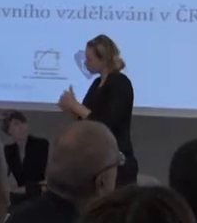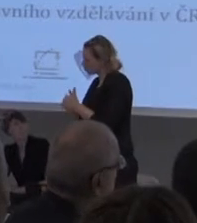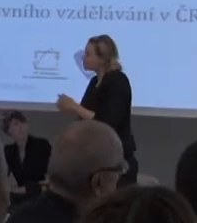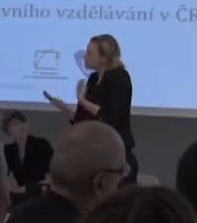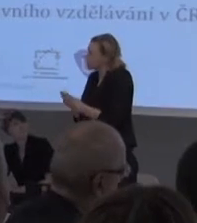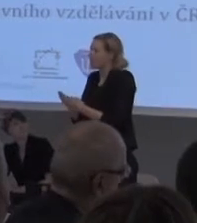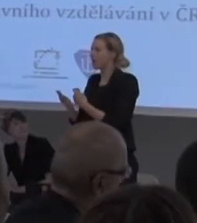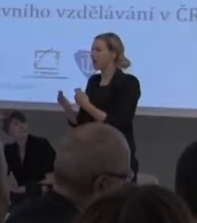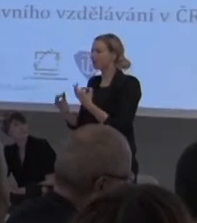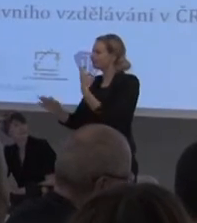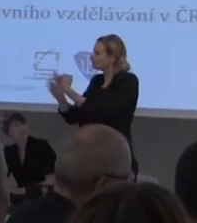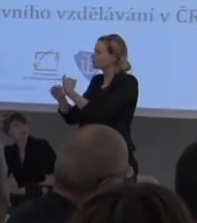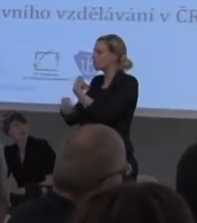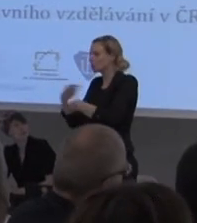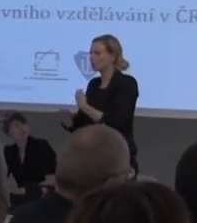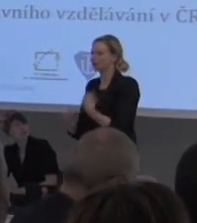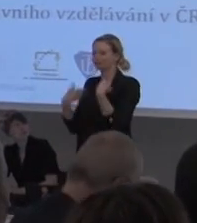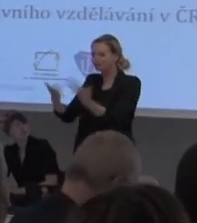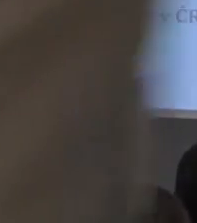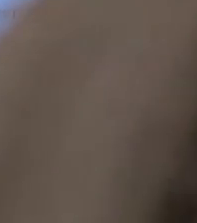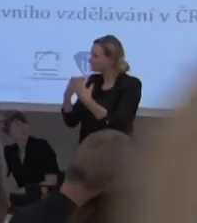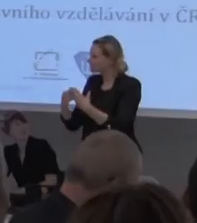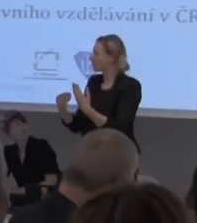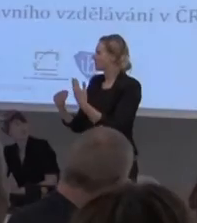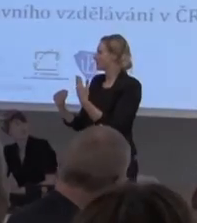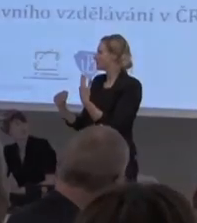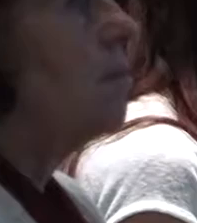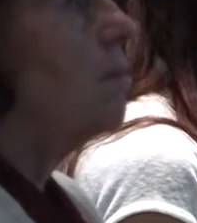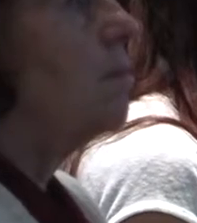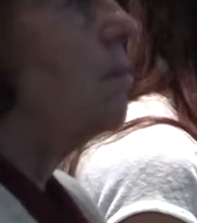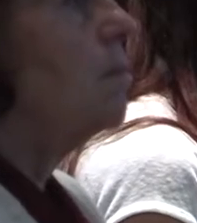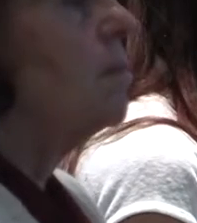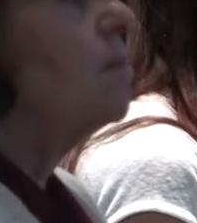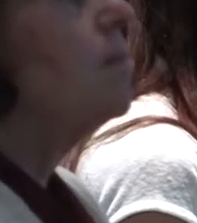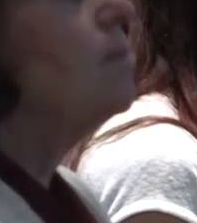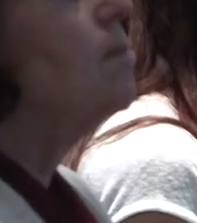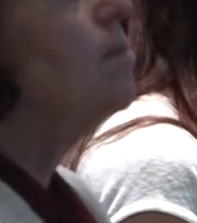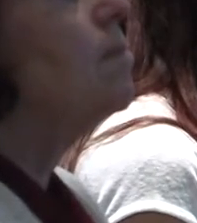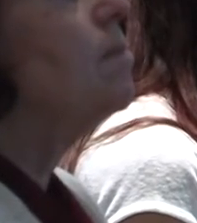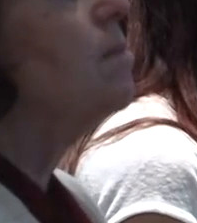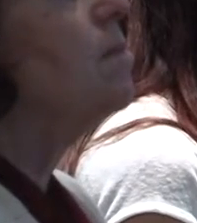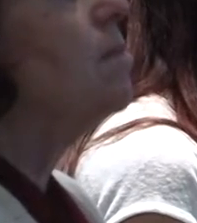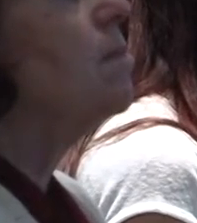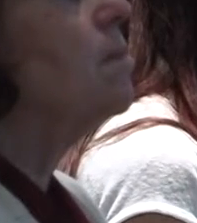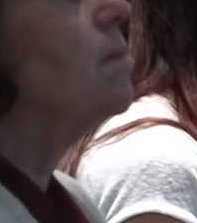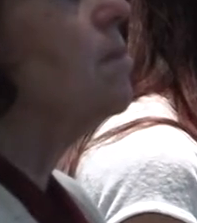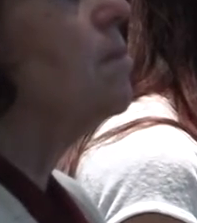řešení. A toto vy máte prostor dneska sdílet. Já bych teď poprosila